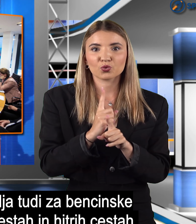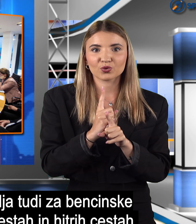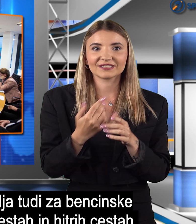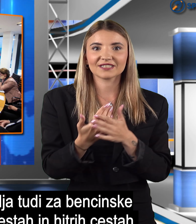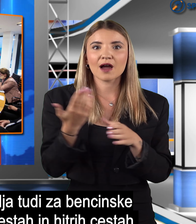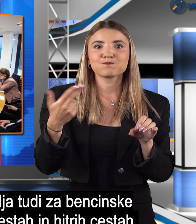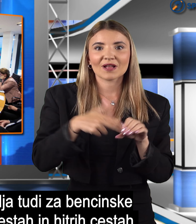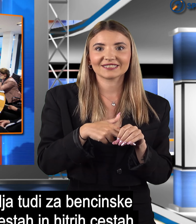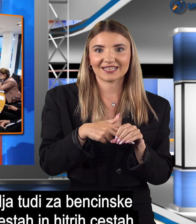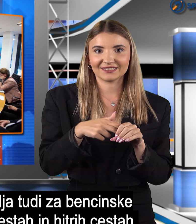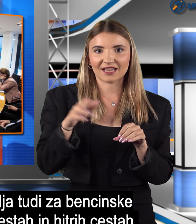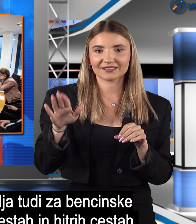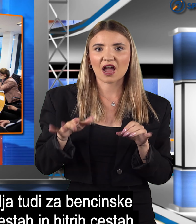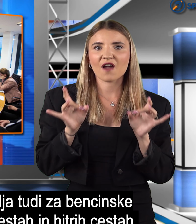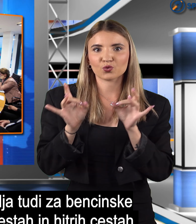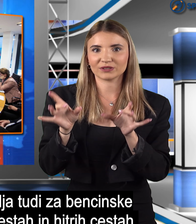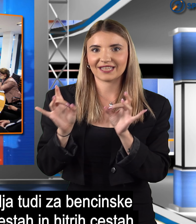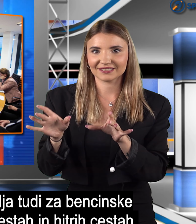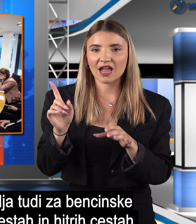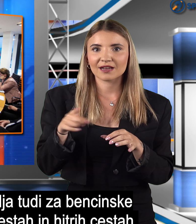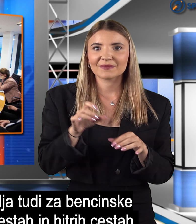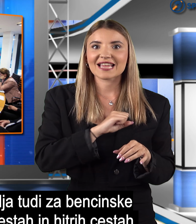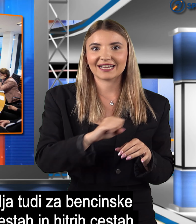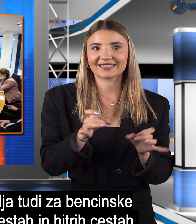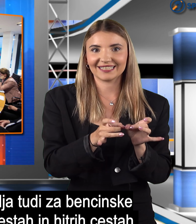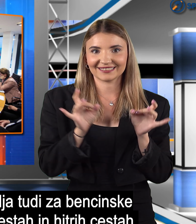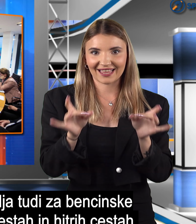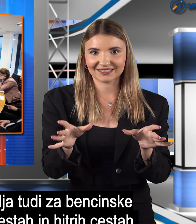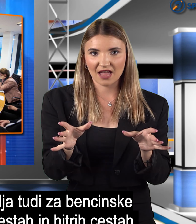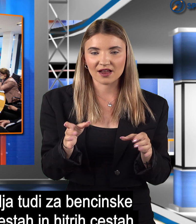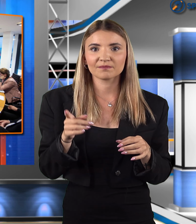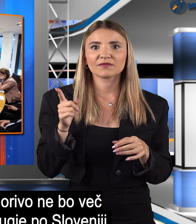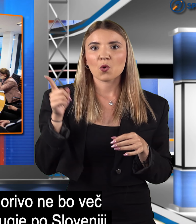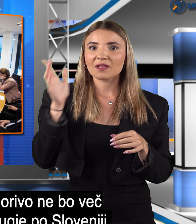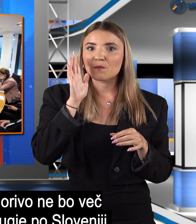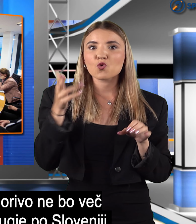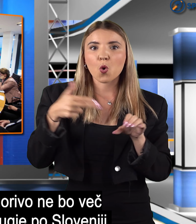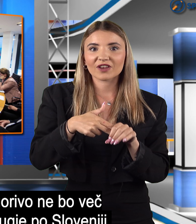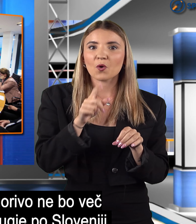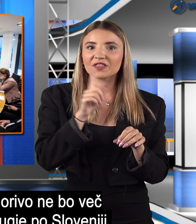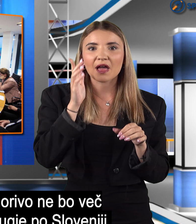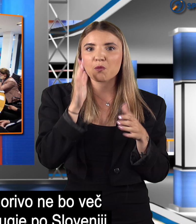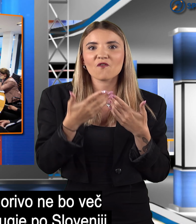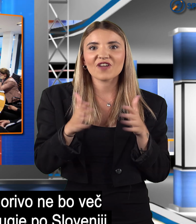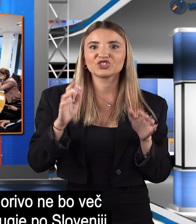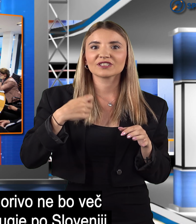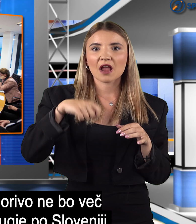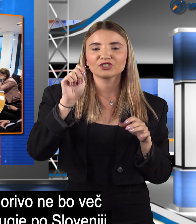bencinske servise na avtocestah in hitrih cestah. Tako tam gorivo ne bo več dražje kot drugje